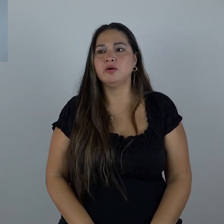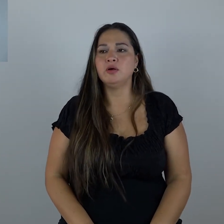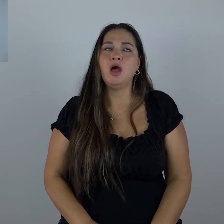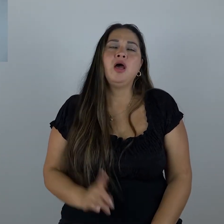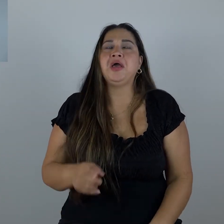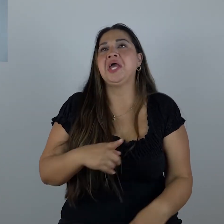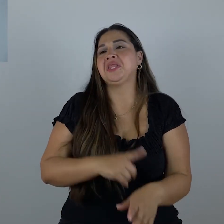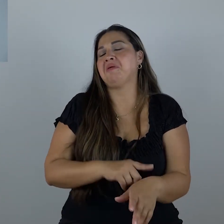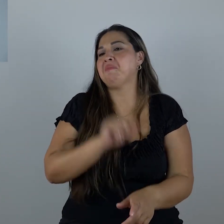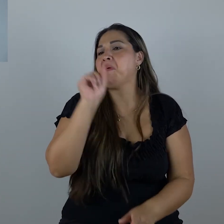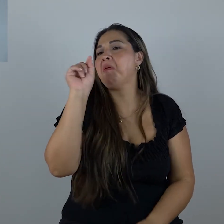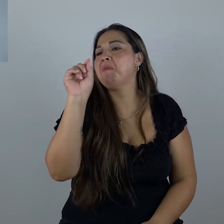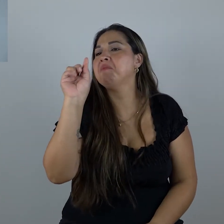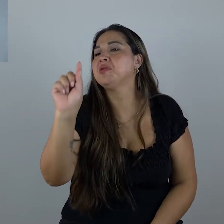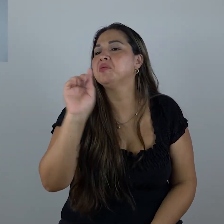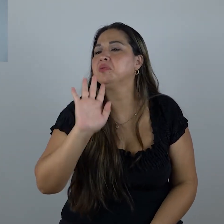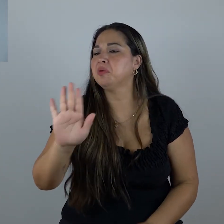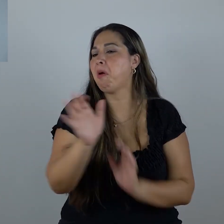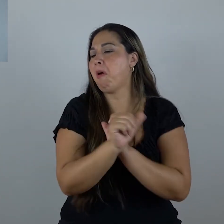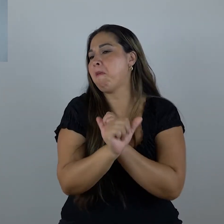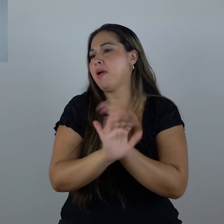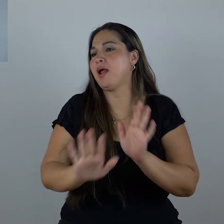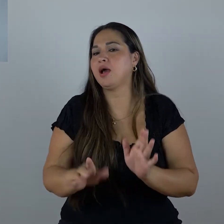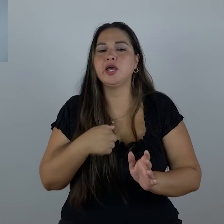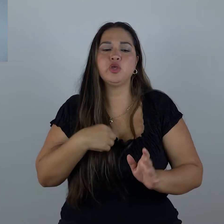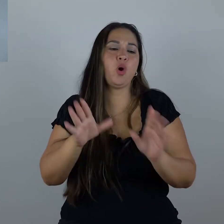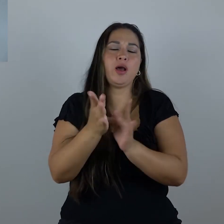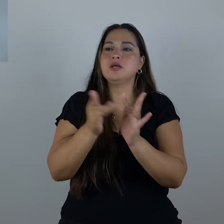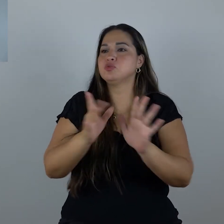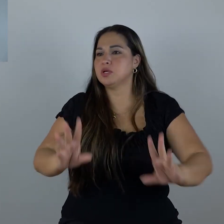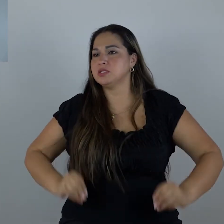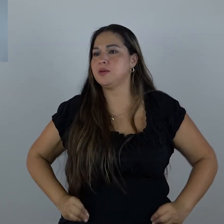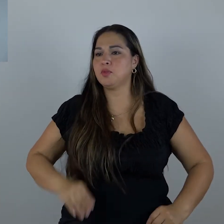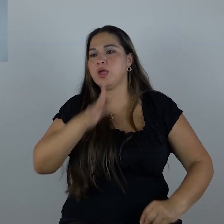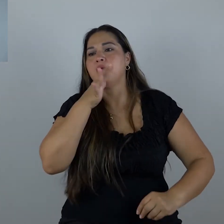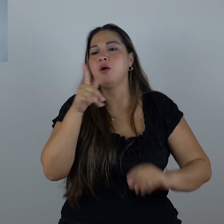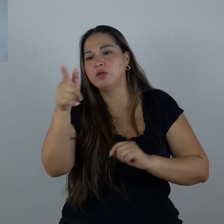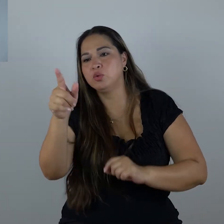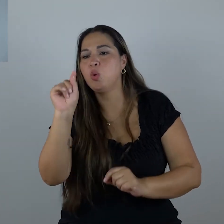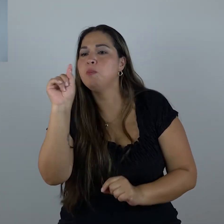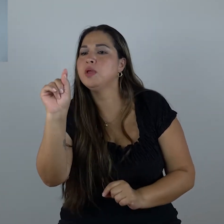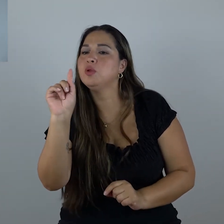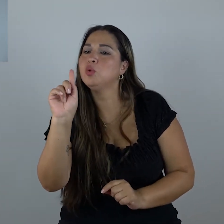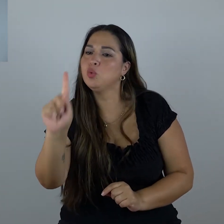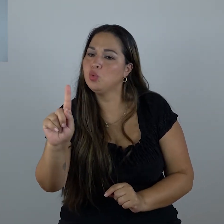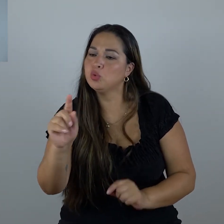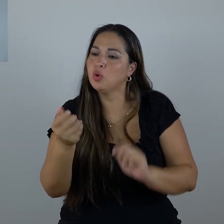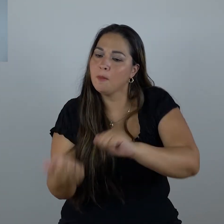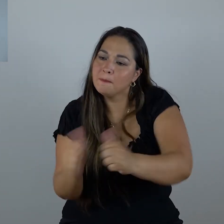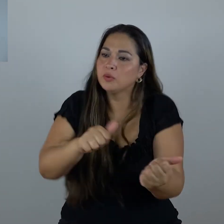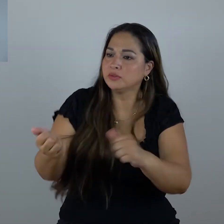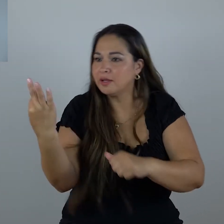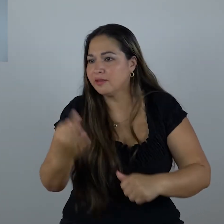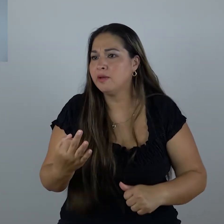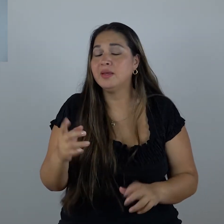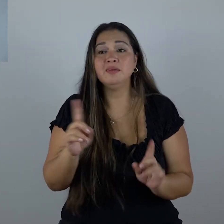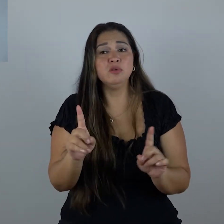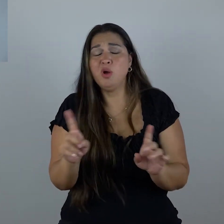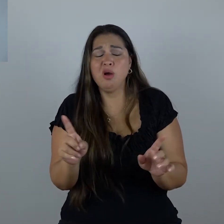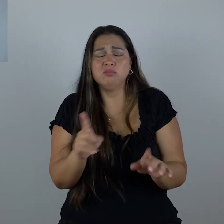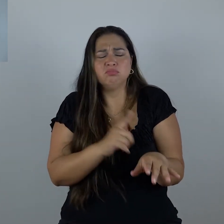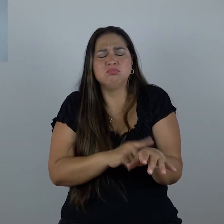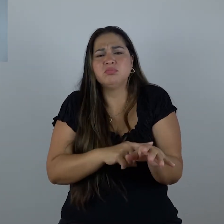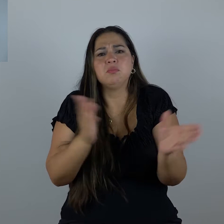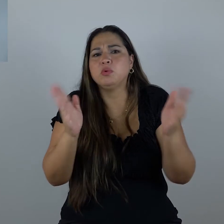el minuto 1 después de haberme convertido yo debo ser bautizado. Mira, te tiene que